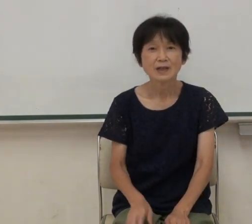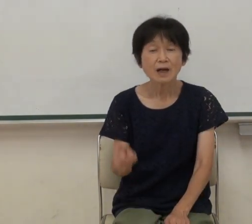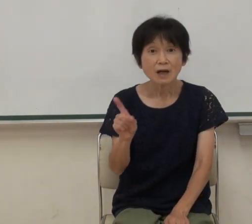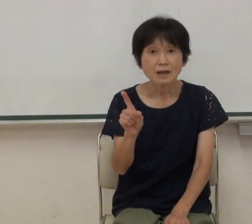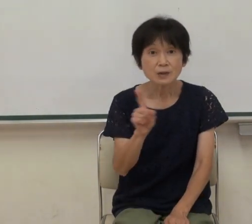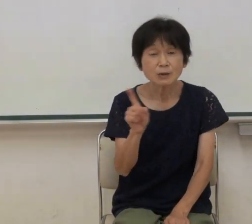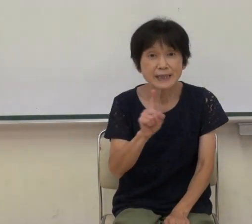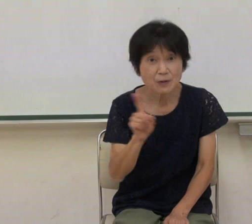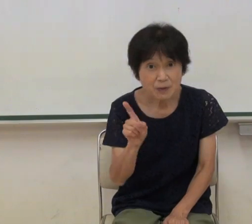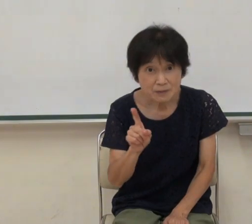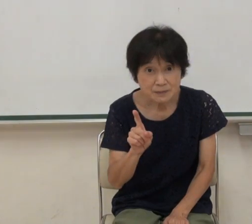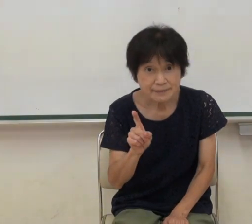どうしたの？